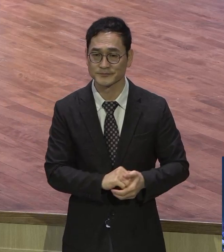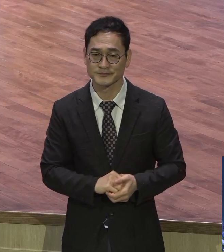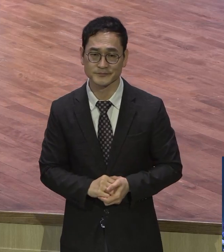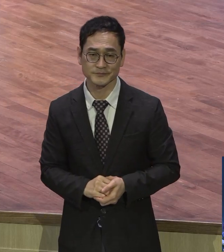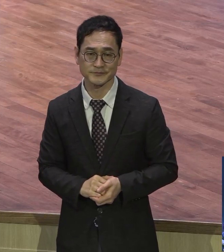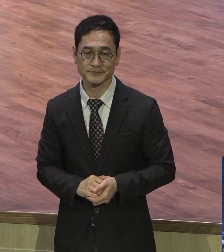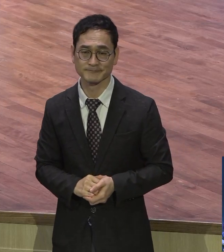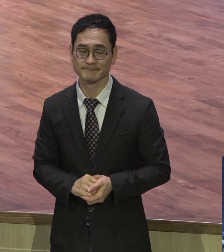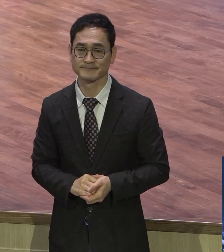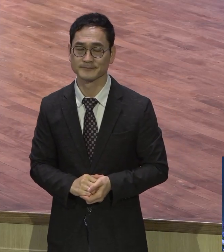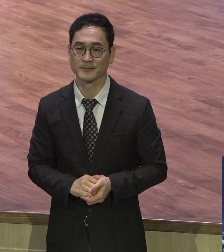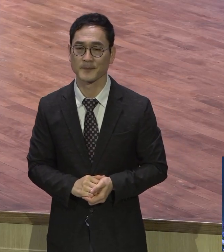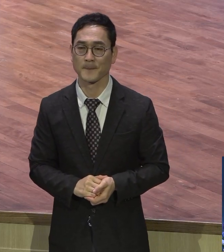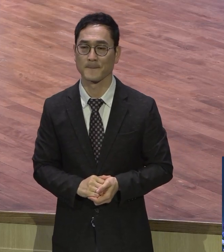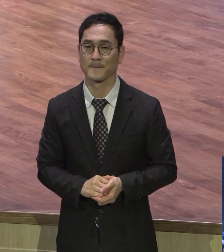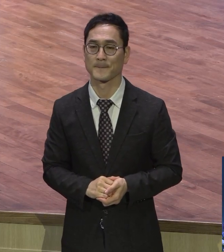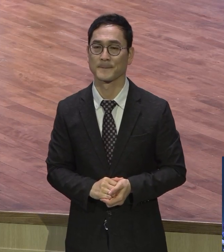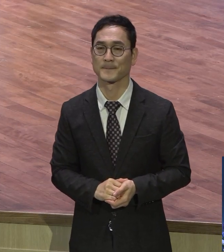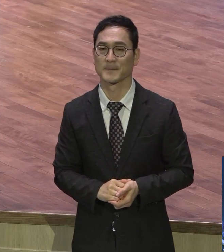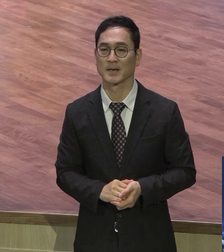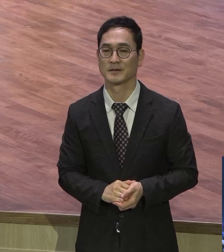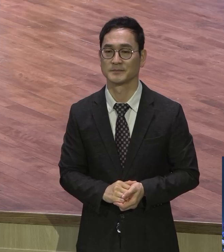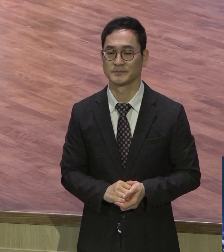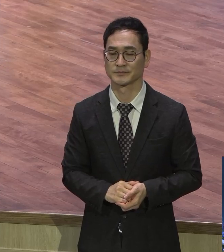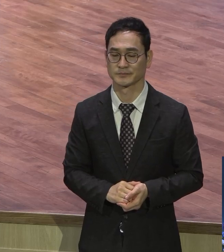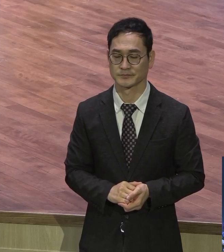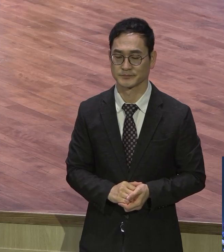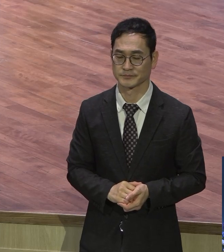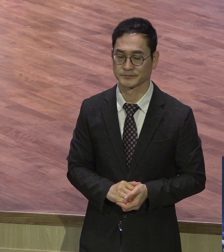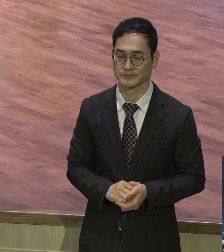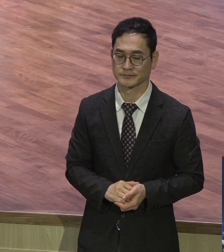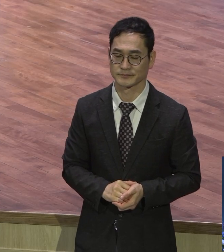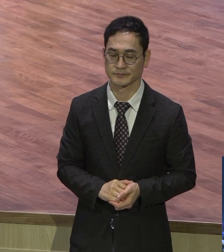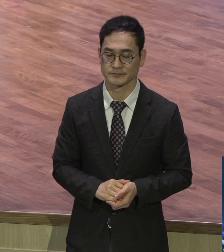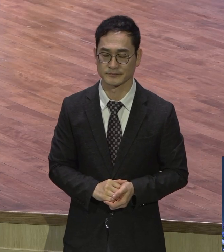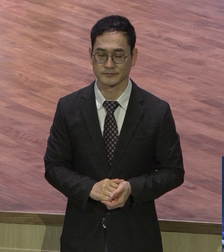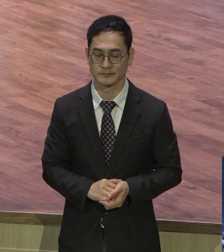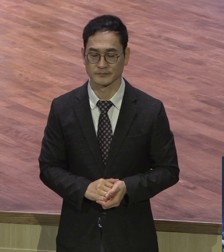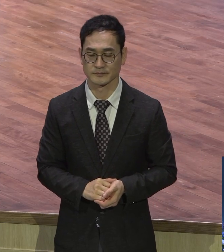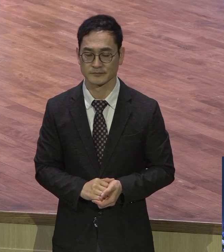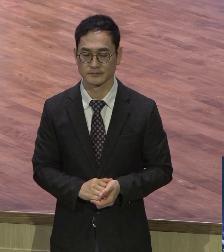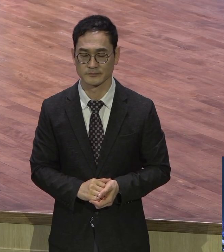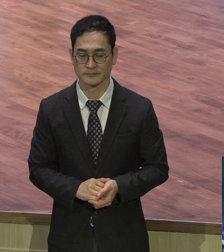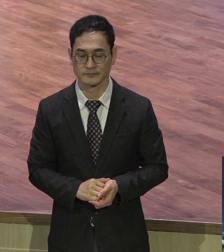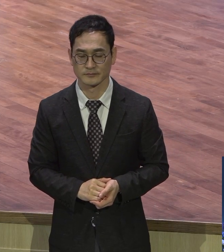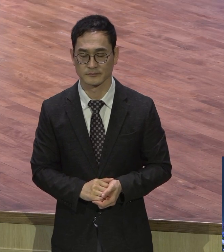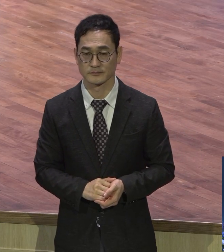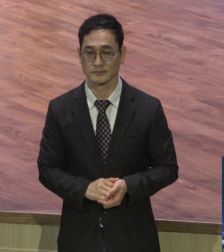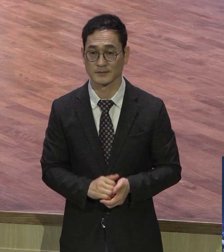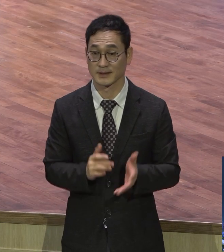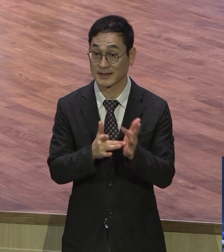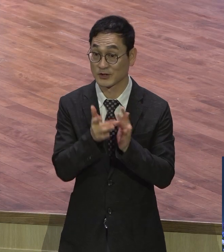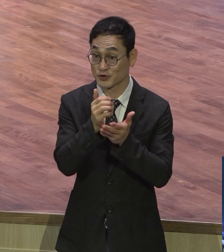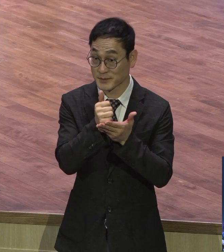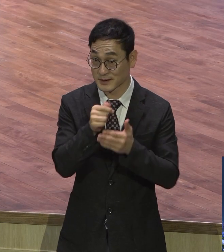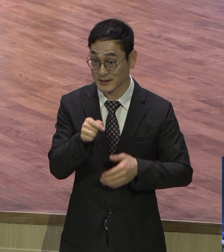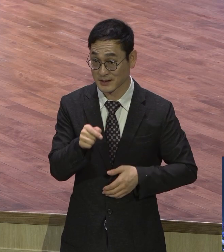열렸음에도 예전히 지금 종교생활에 얽매했던 세례유안들에게 영적 교훈을 그렇게